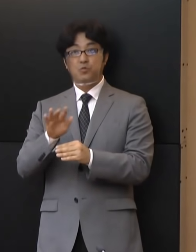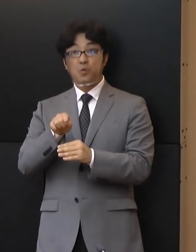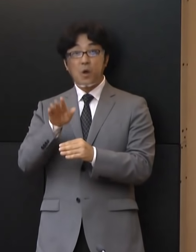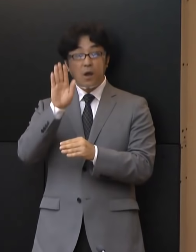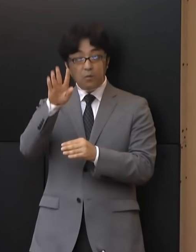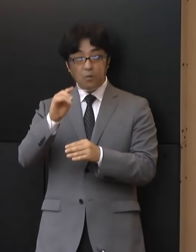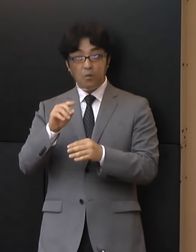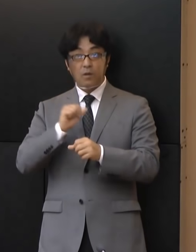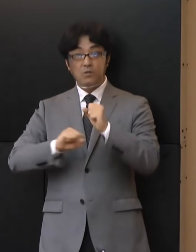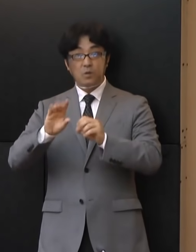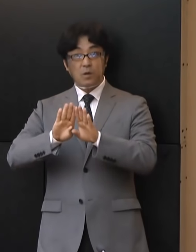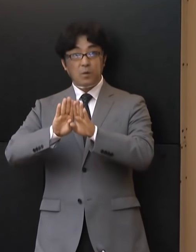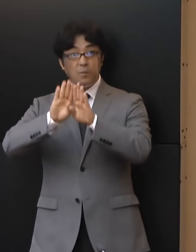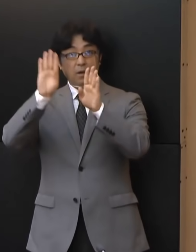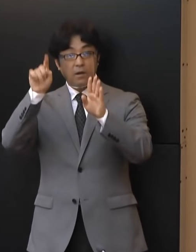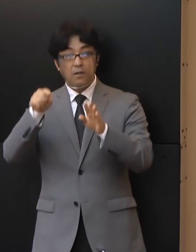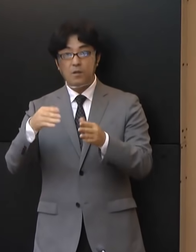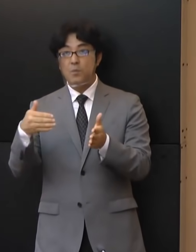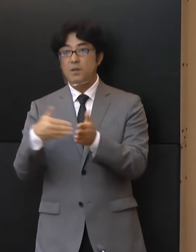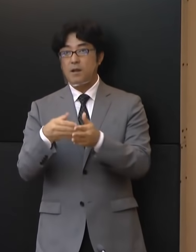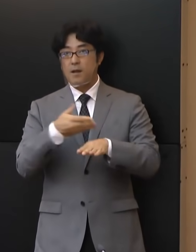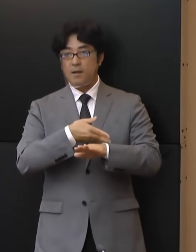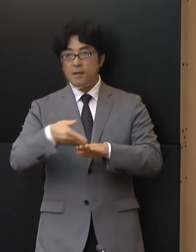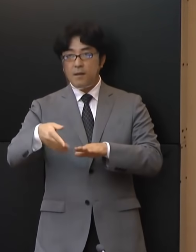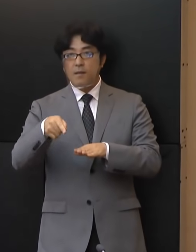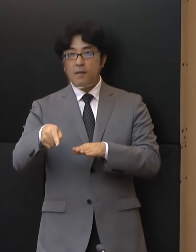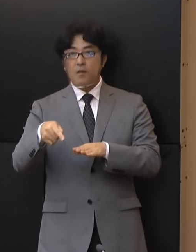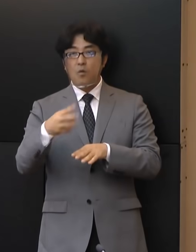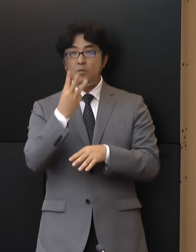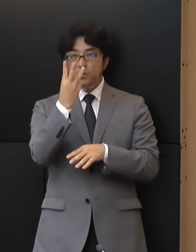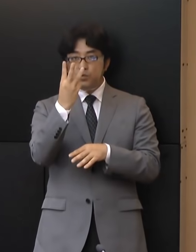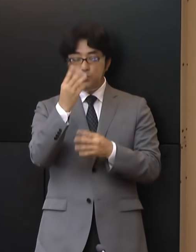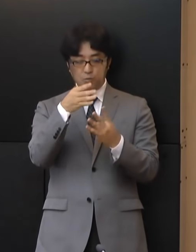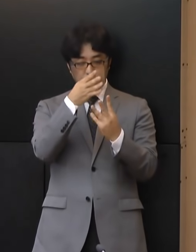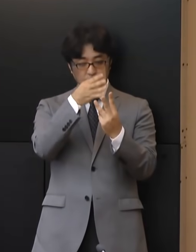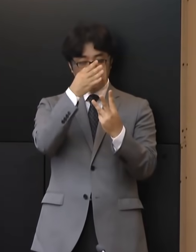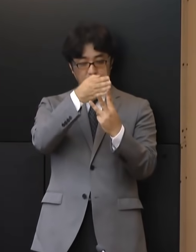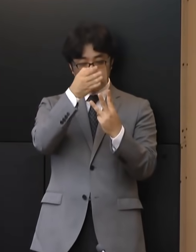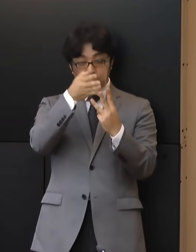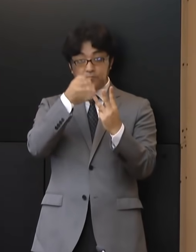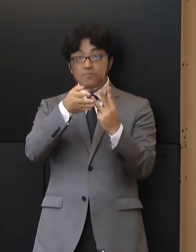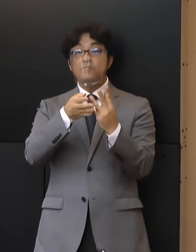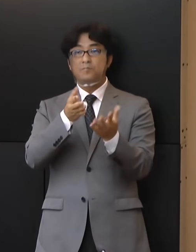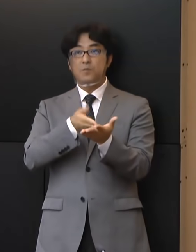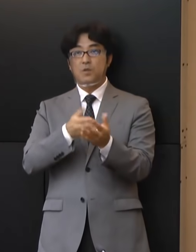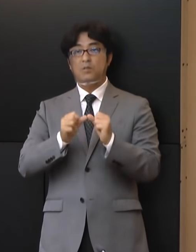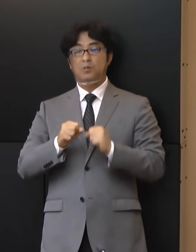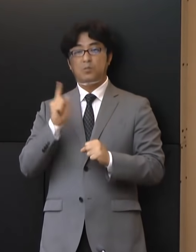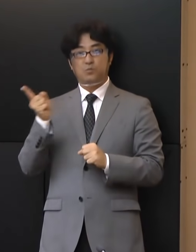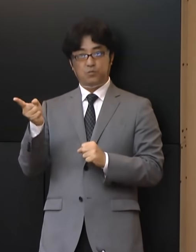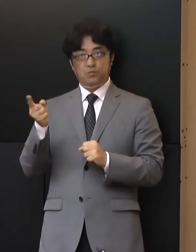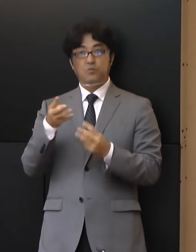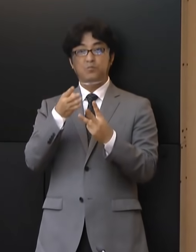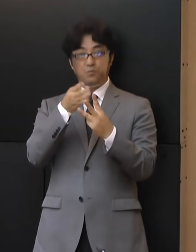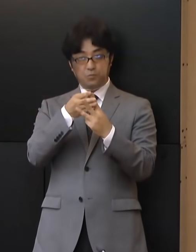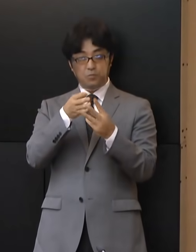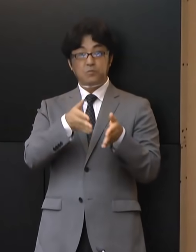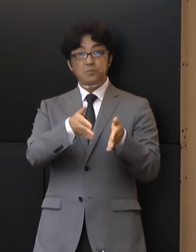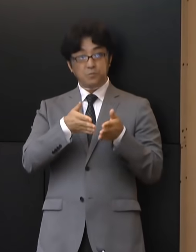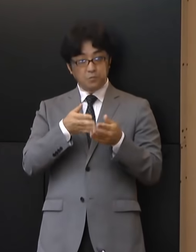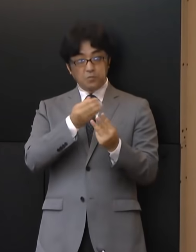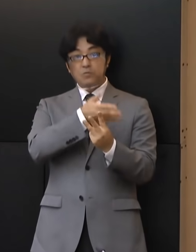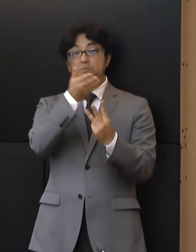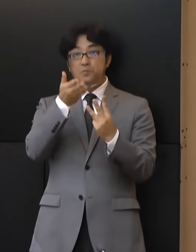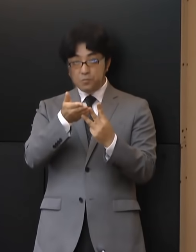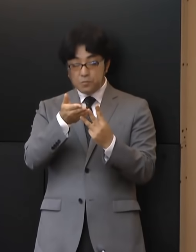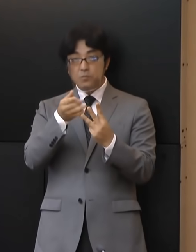再開されていくまでのプロセスをこの3段階で説明をしております。活動自粛のフェーズ、そこから段階的な活動